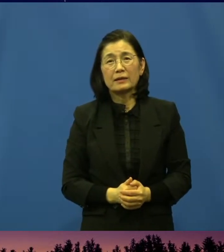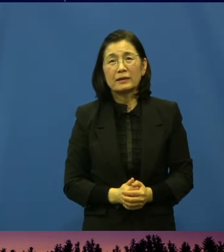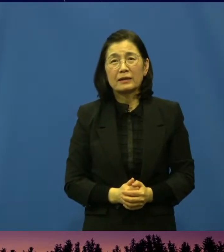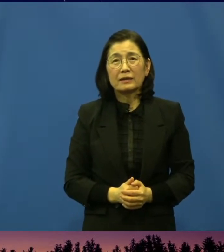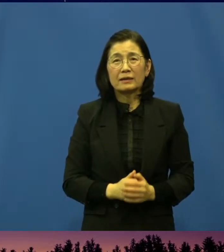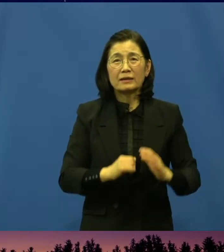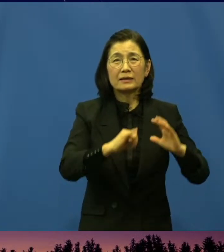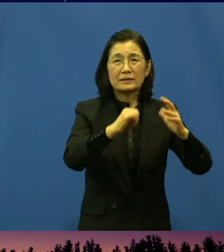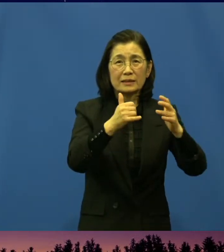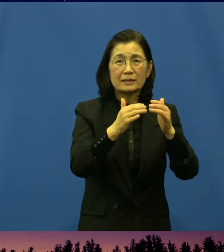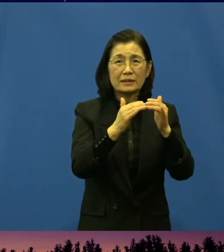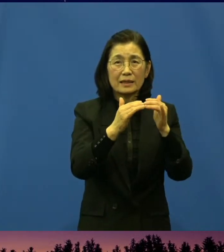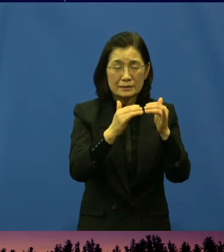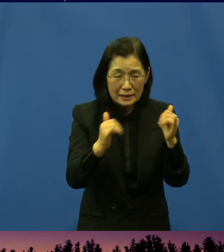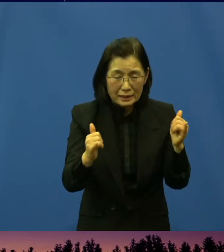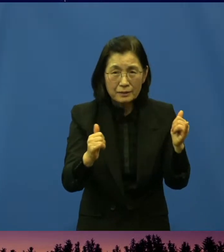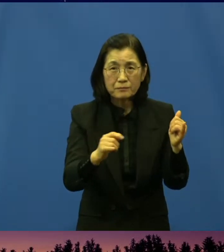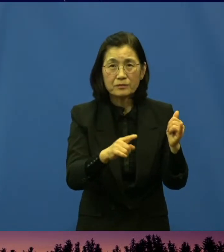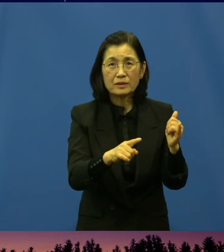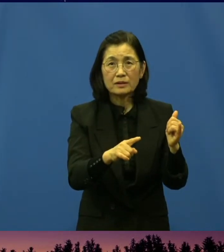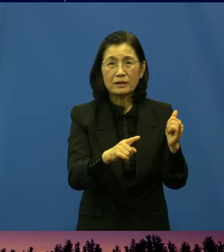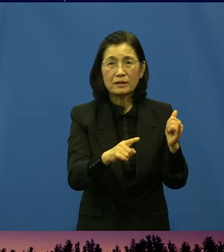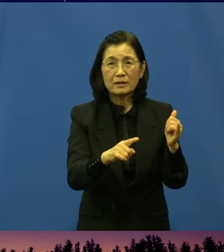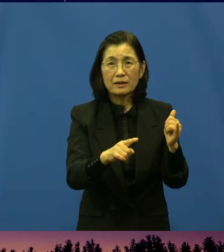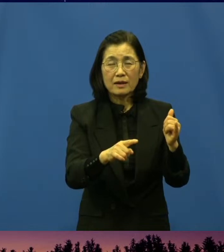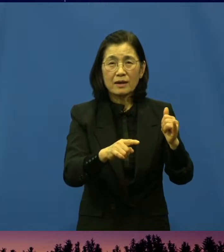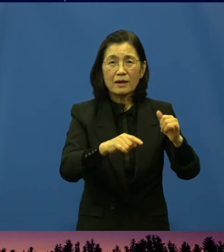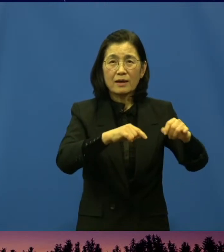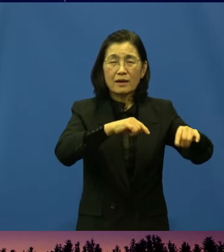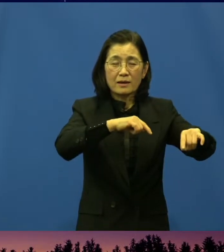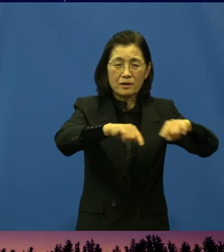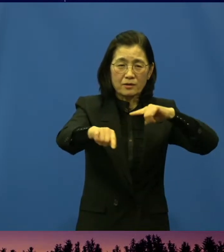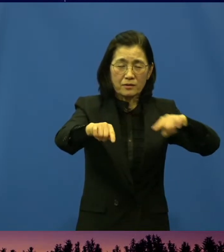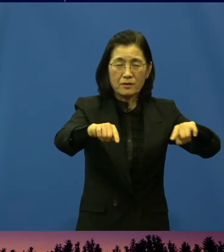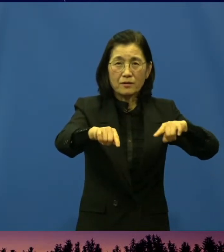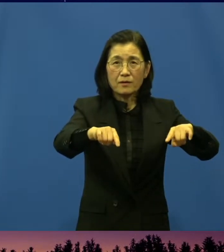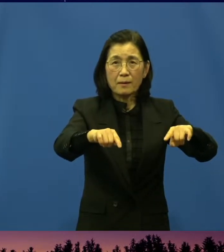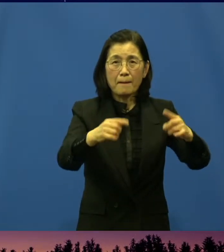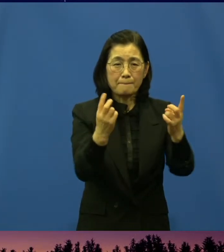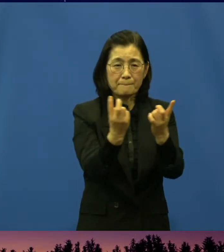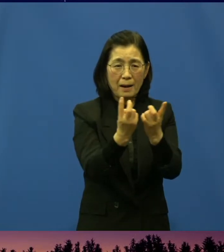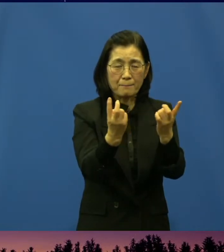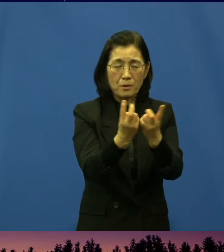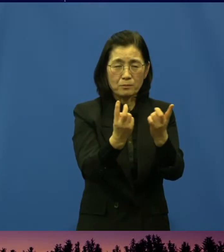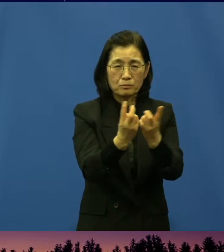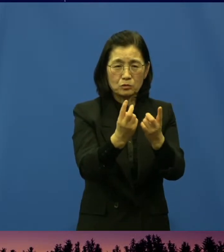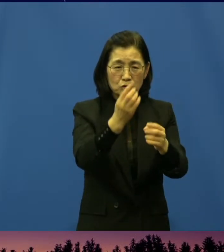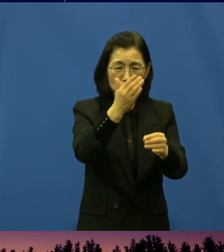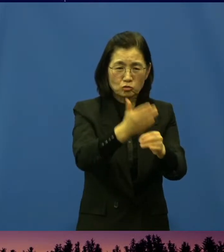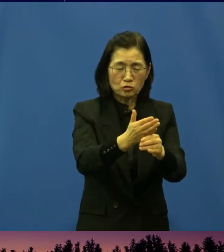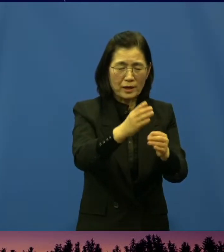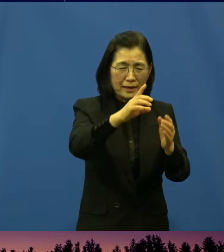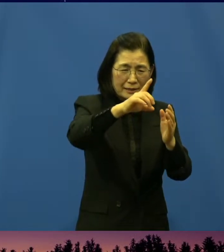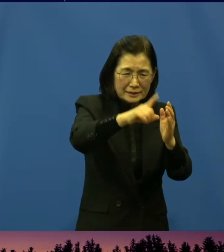세상 사람들이 흔히 말하는 경영 기법 속에서도 강조하는 게 뭐예요? 시간